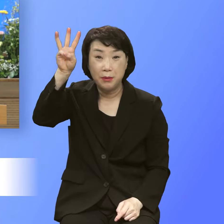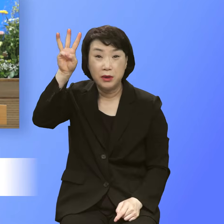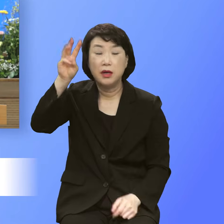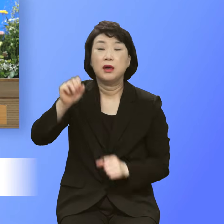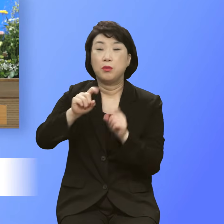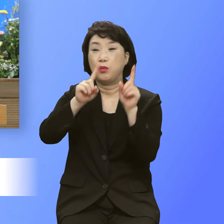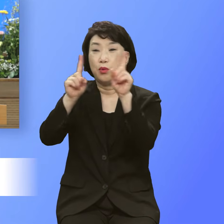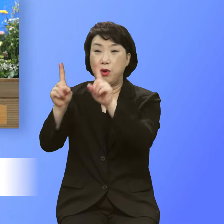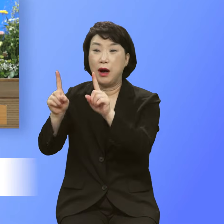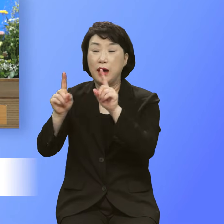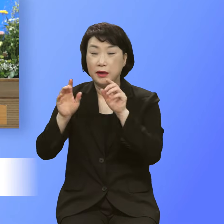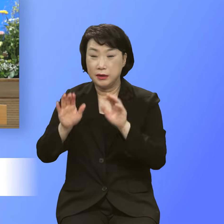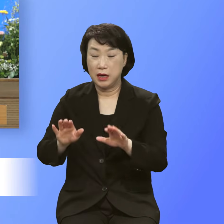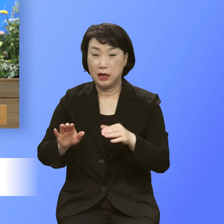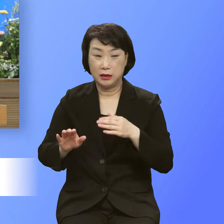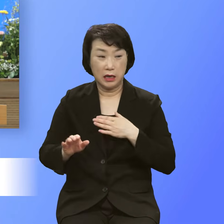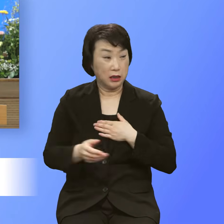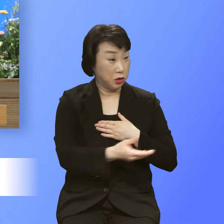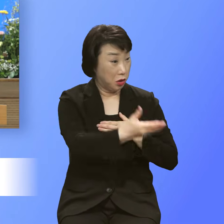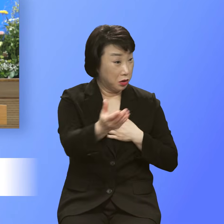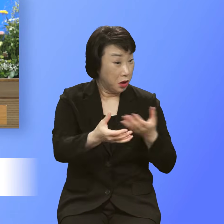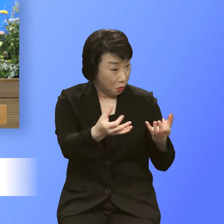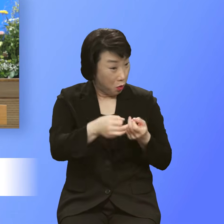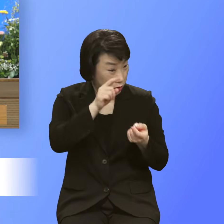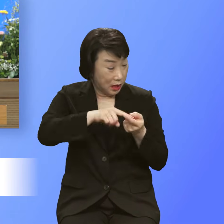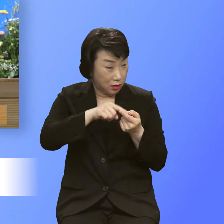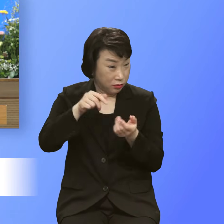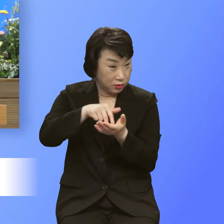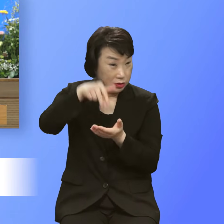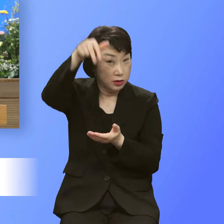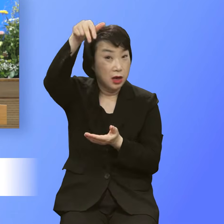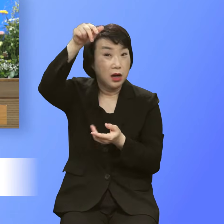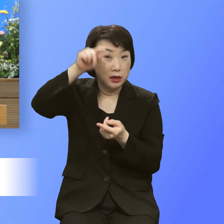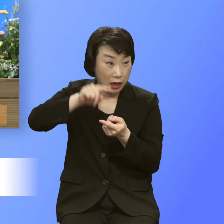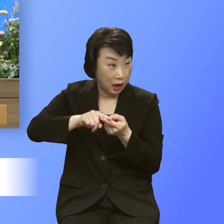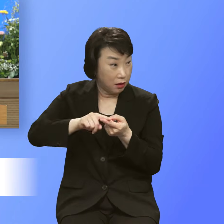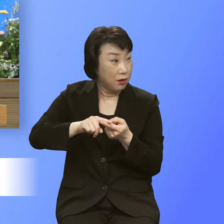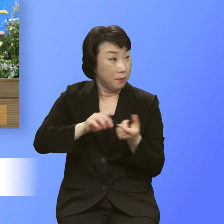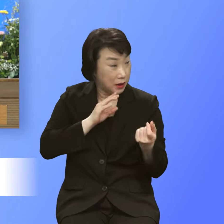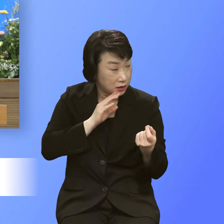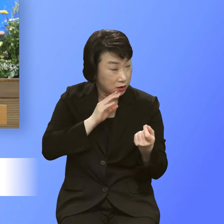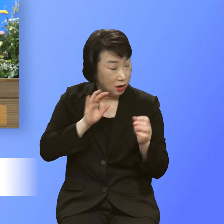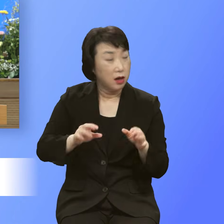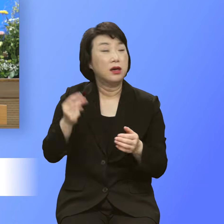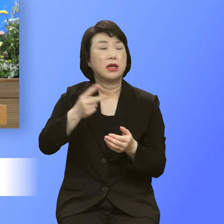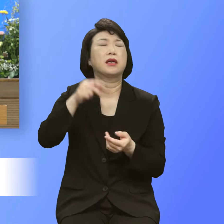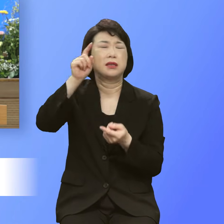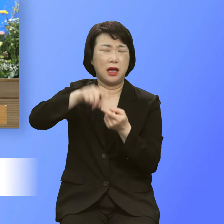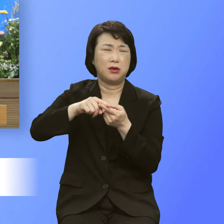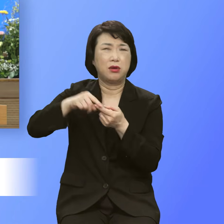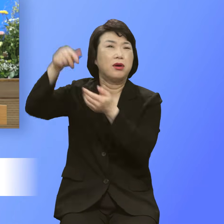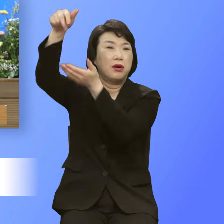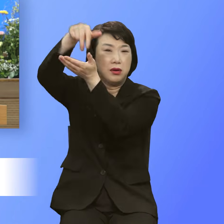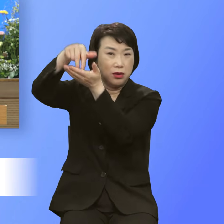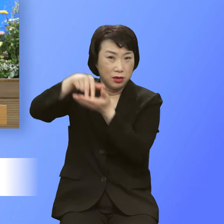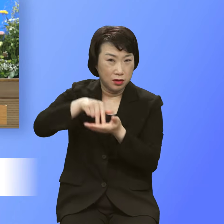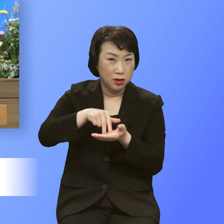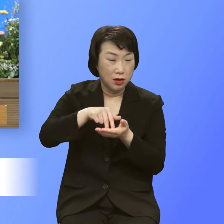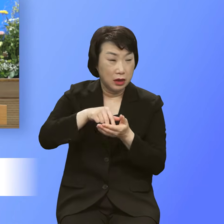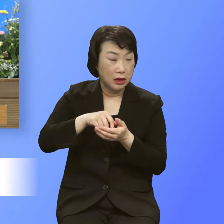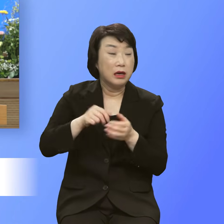부활하시고 내가 너희들이 본 그대로 승천했는데 그대로 다시 올 것을